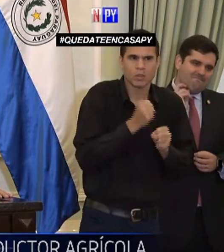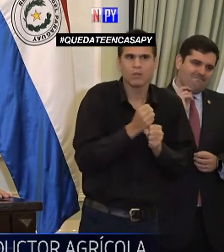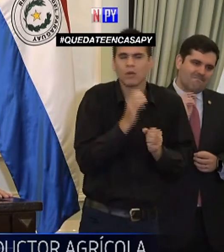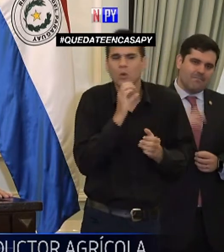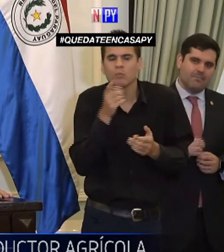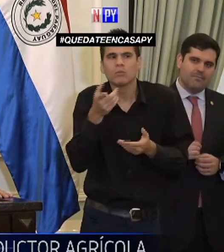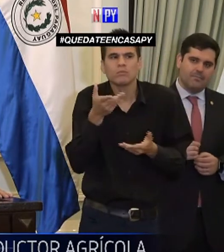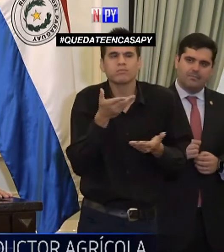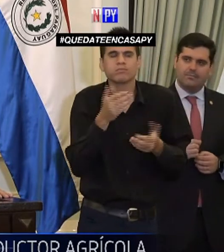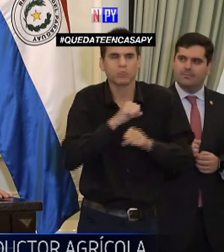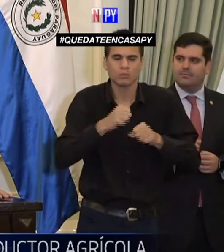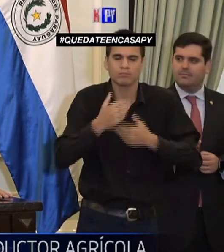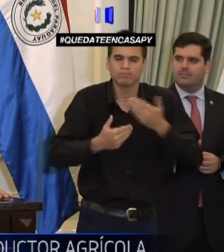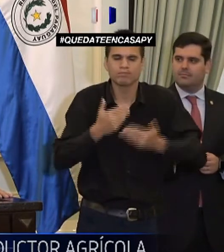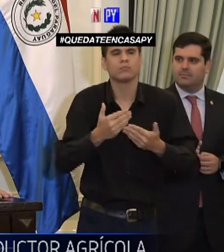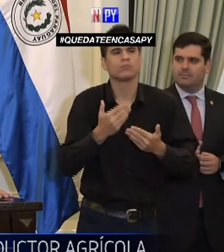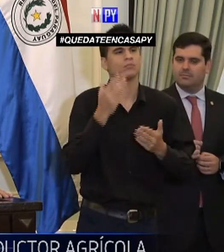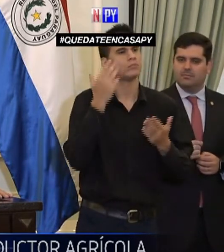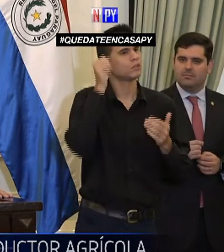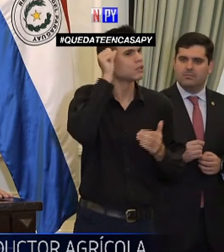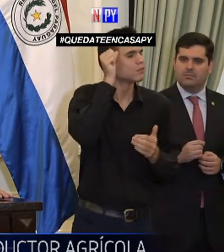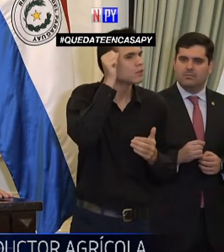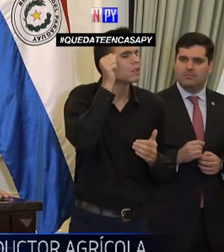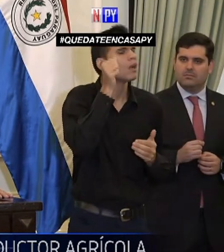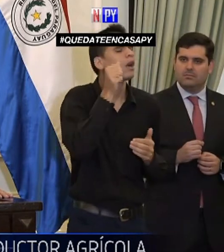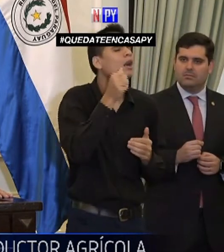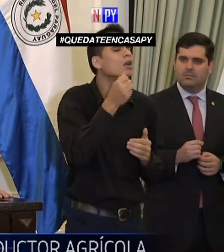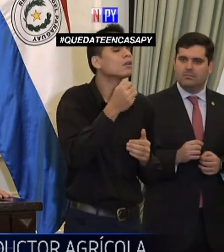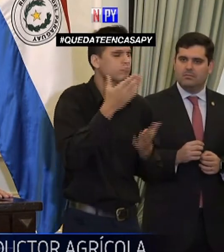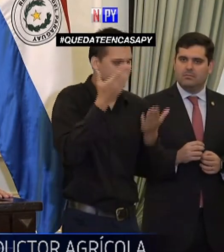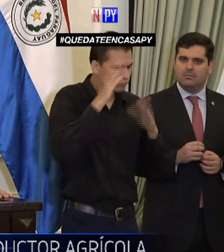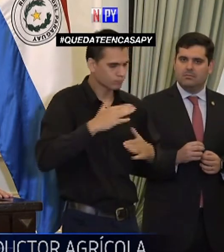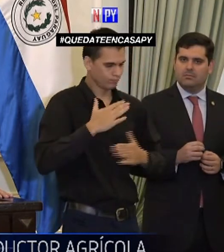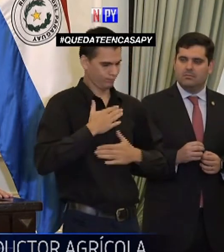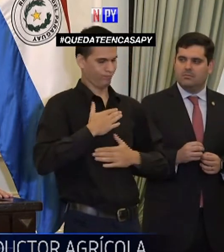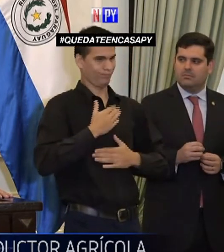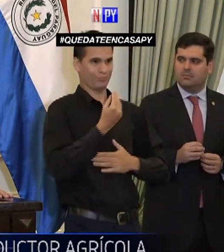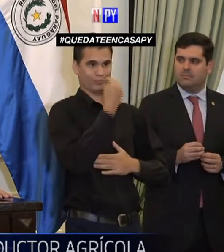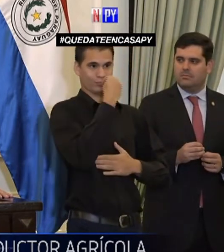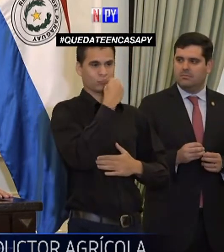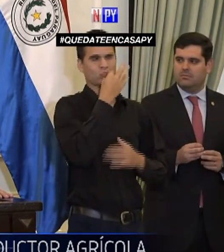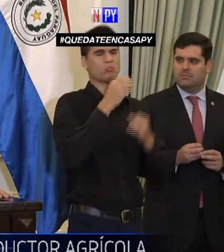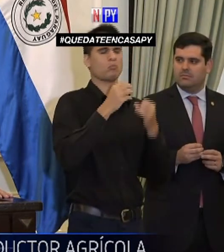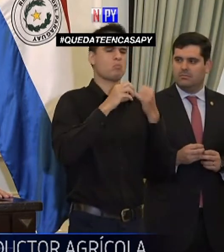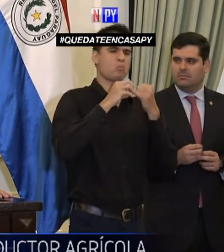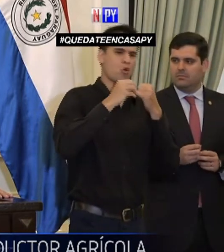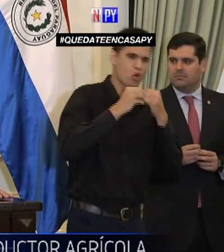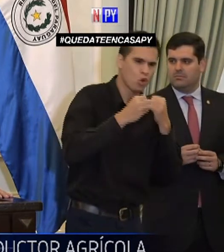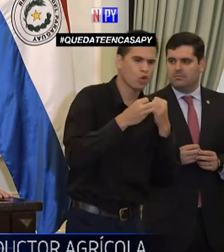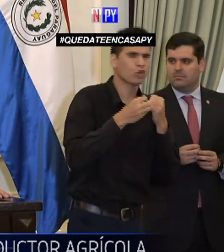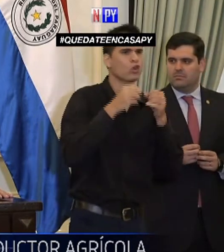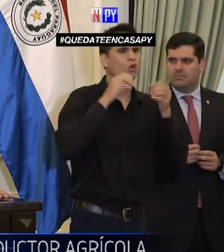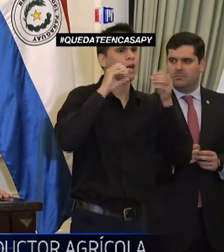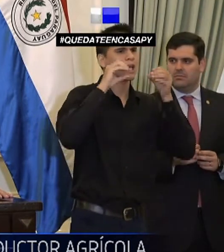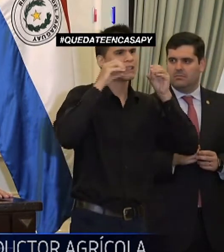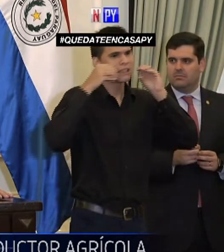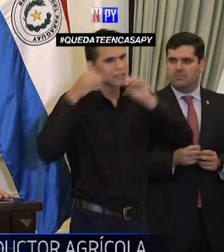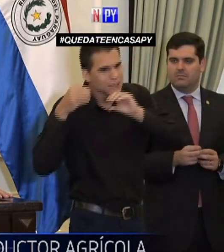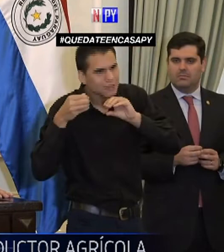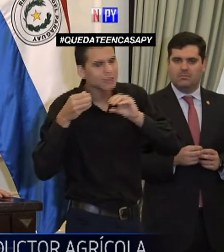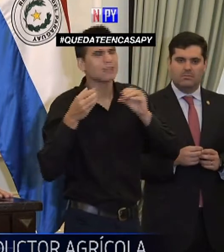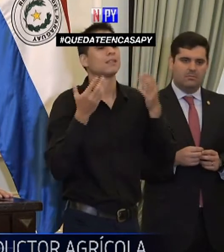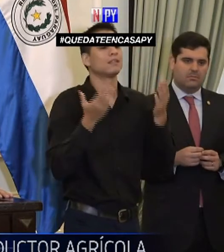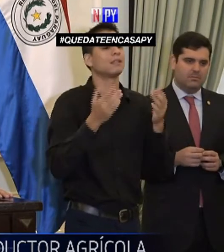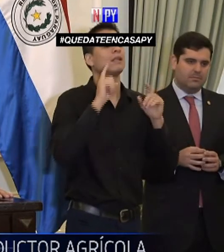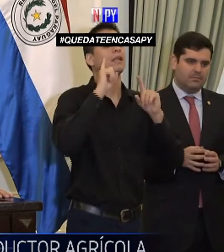en eso, lo que es autoconsumo, es lo que son granos fundamentalmente, poroto, maíz, estamos incorporando lo que